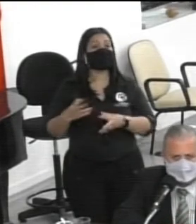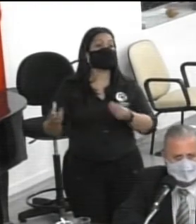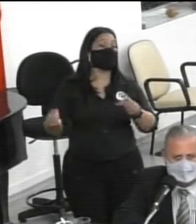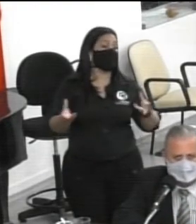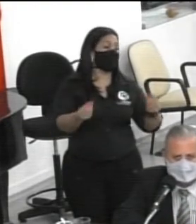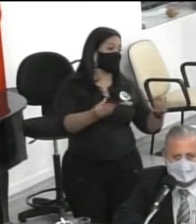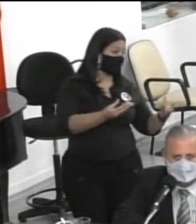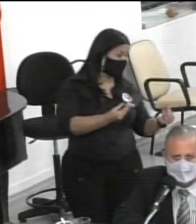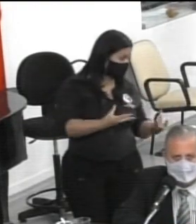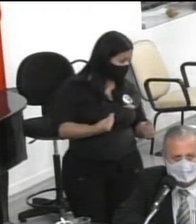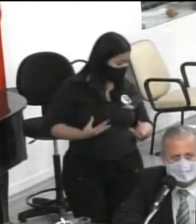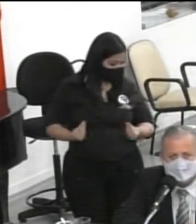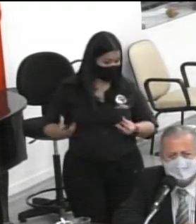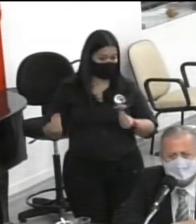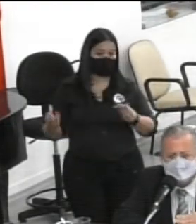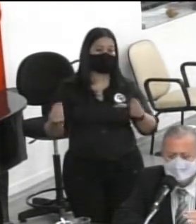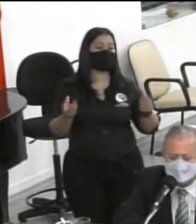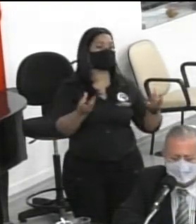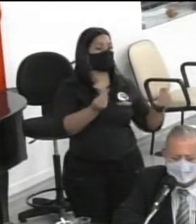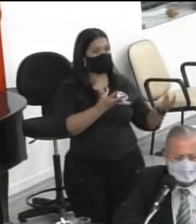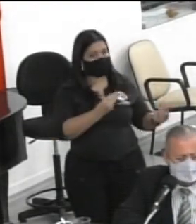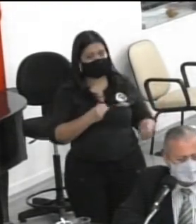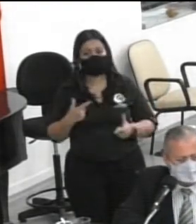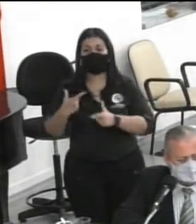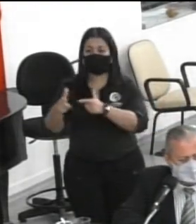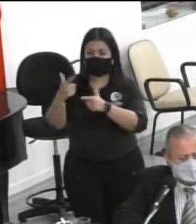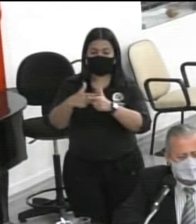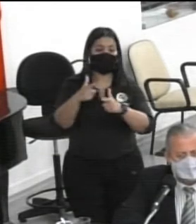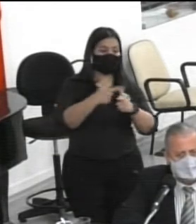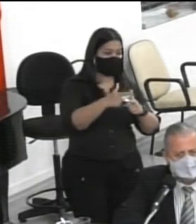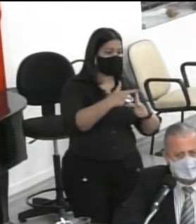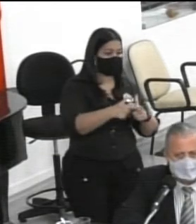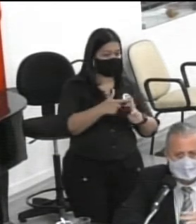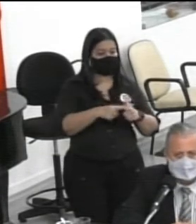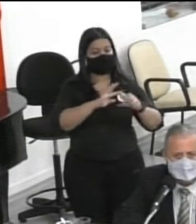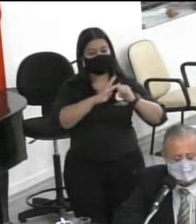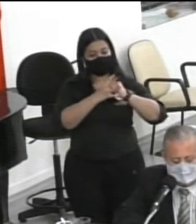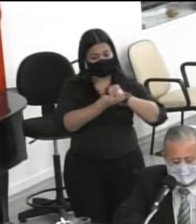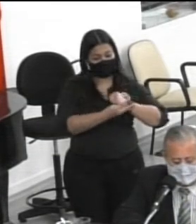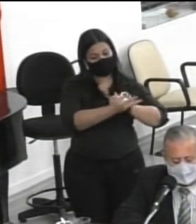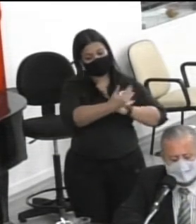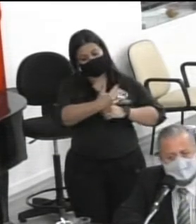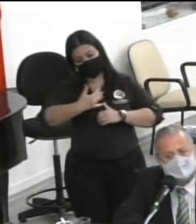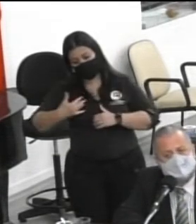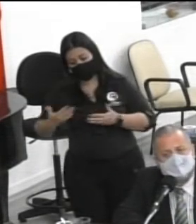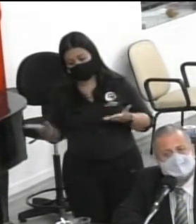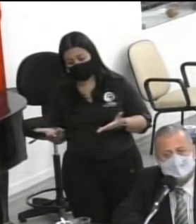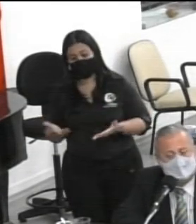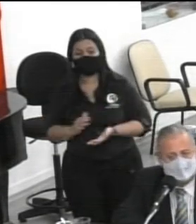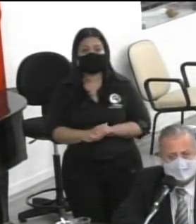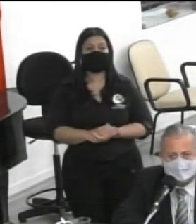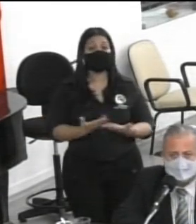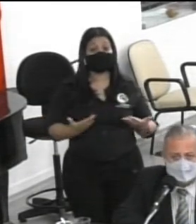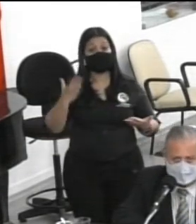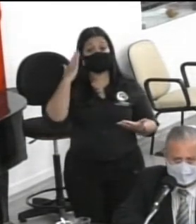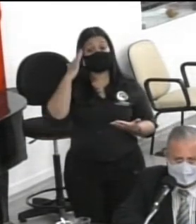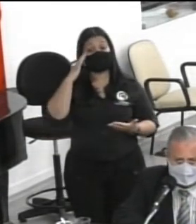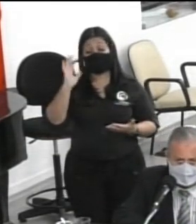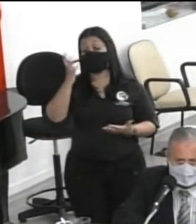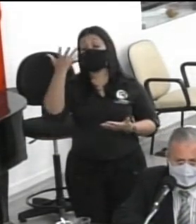aqui quantos problemas, houve muitos problemas da pandemia para cá. Eu sei também que você não vai resolver da noite para o